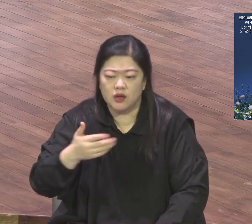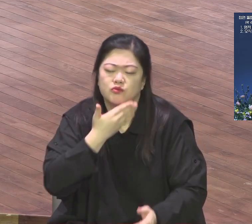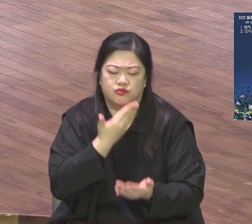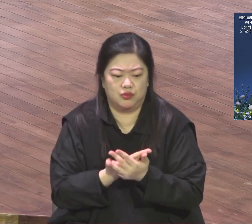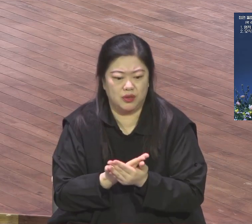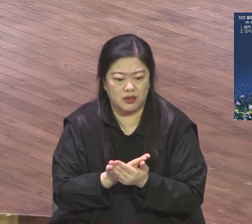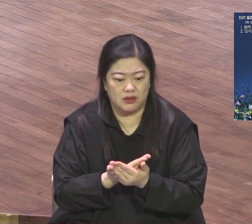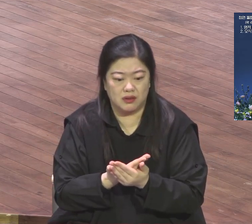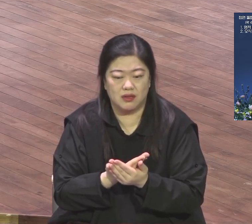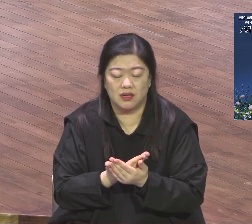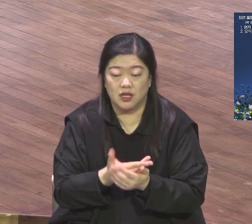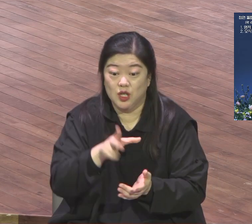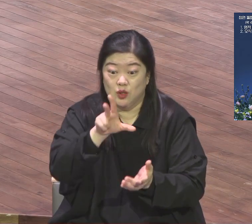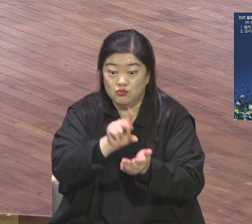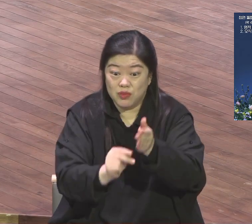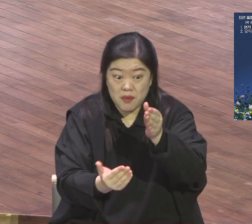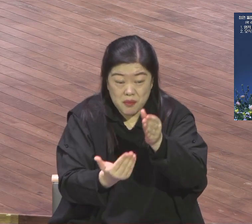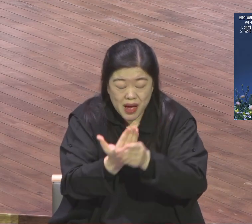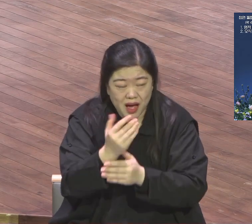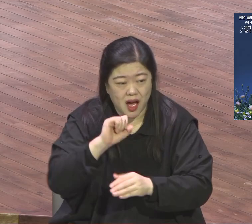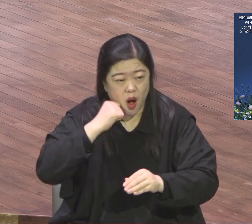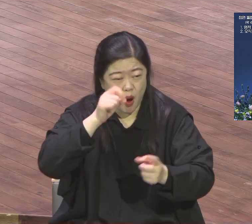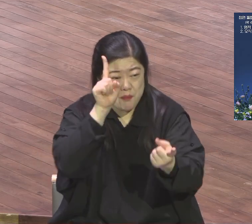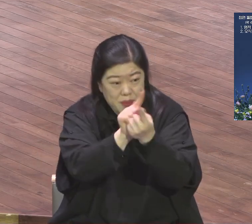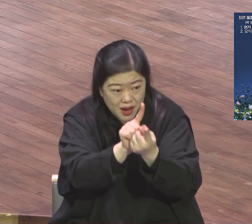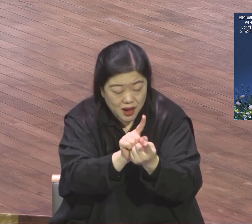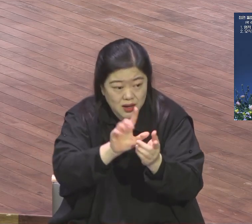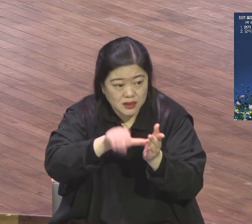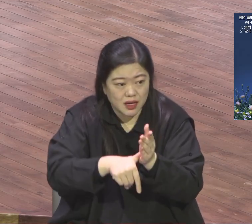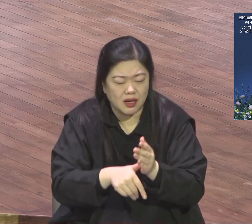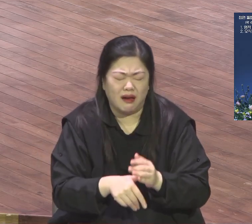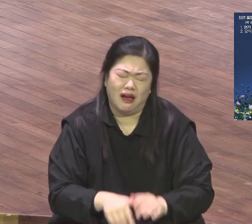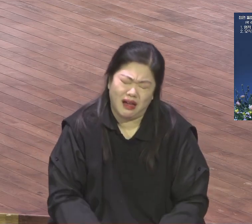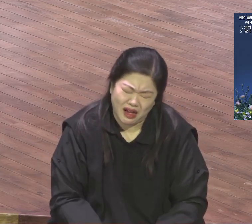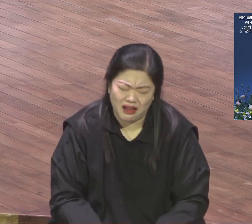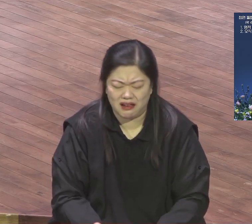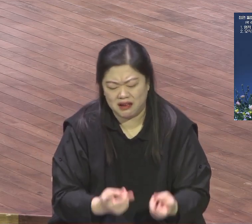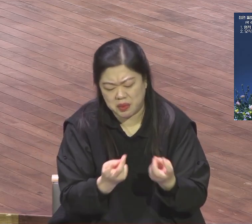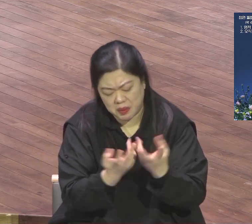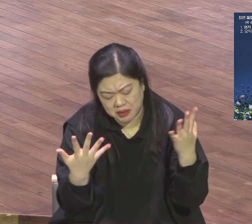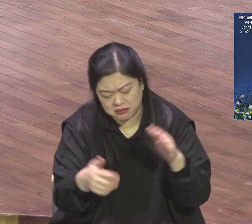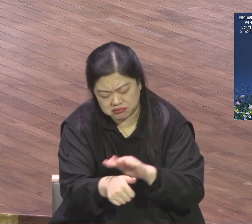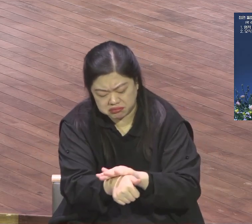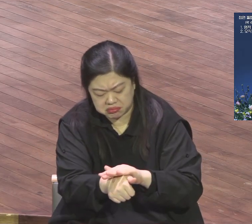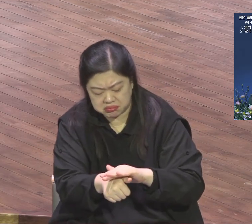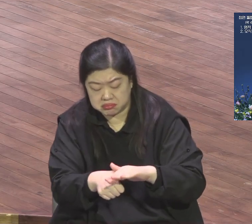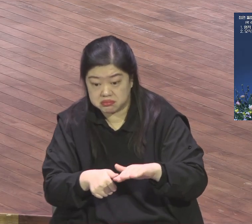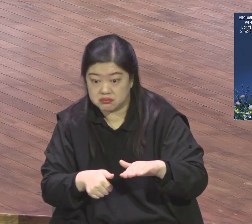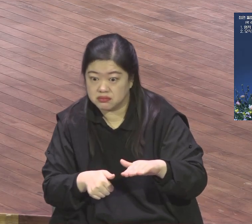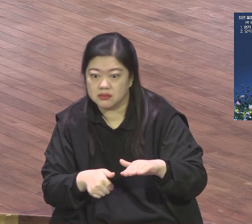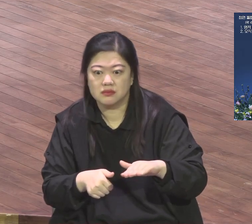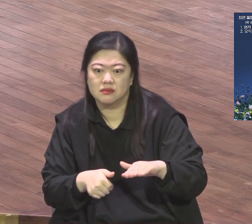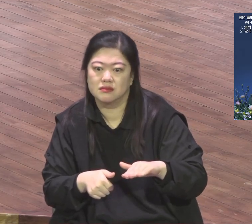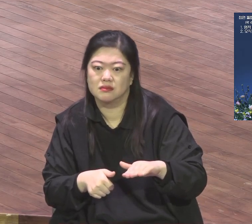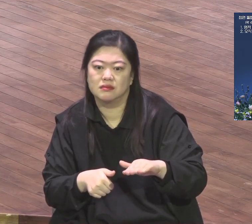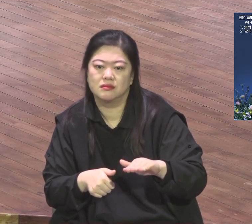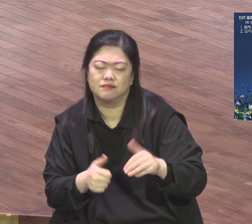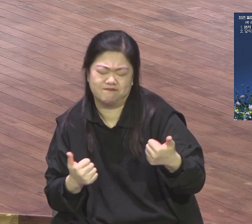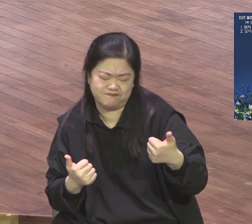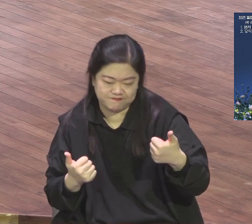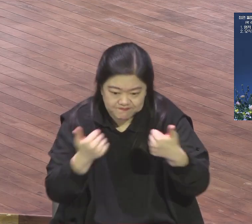적이 없습니다. 정면 돌파입니다. 또 안 된 게 하나도 없어요. 지금까지 정면 돌파 다